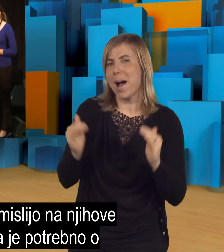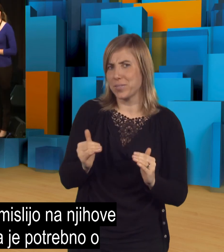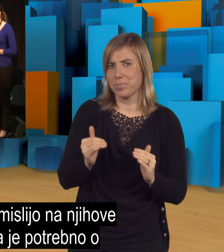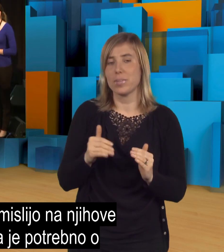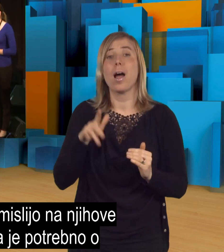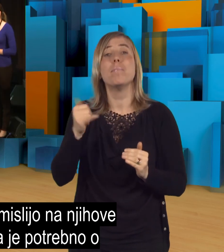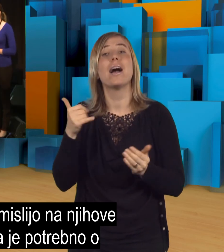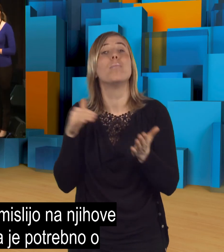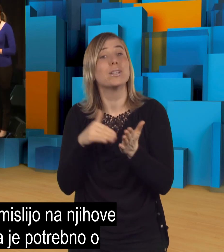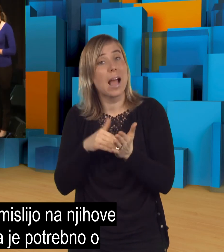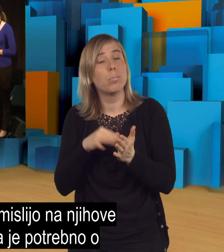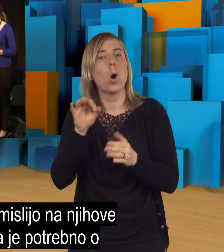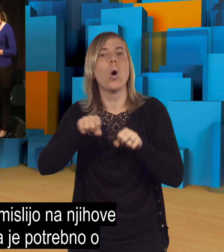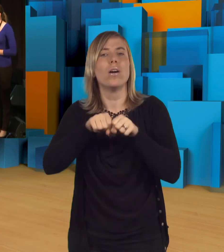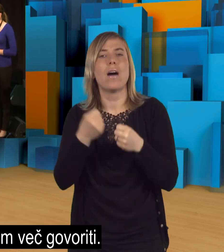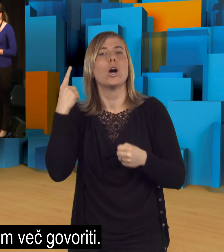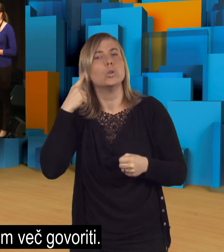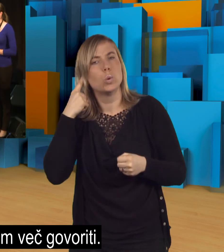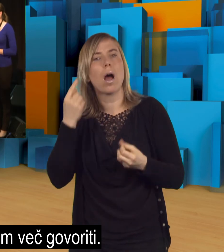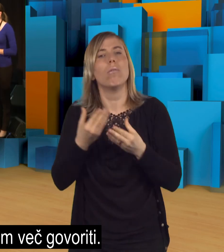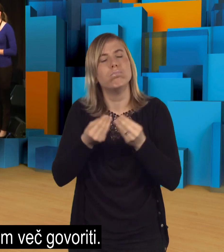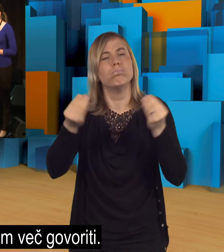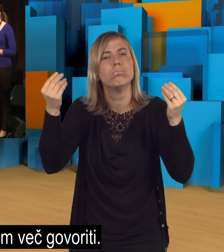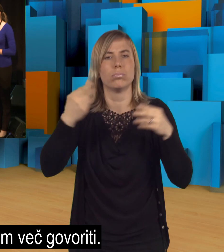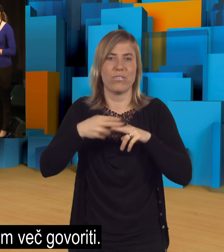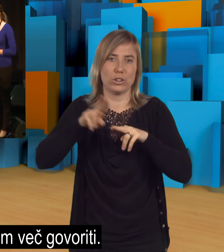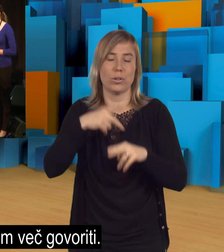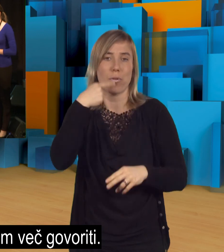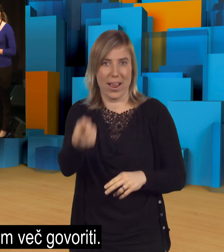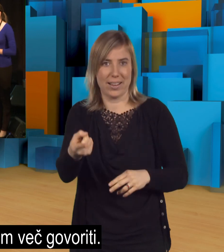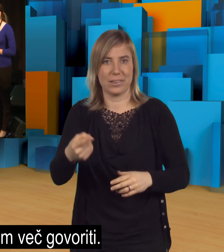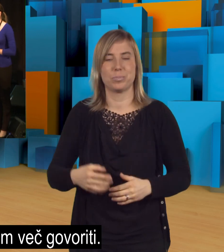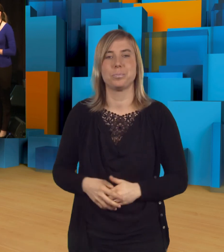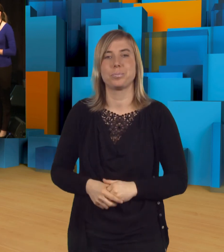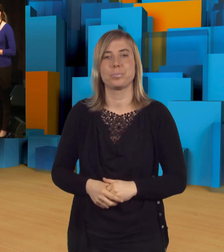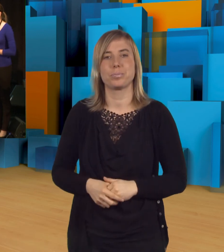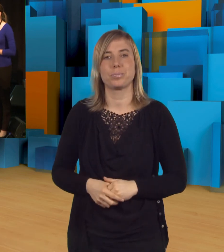manj, pa je potrebno o okvarah sluha čim več govoriti.